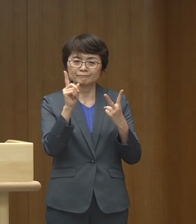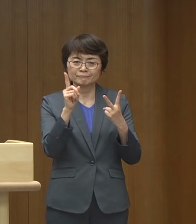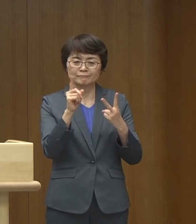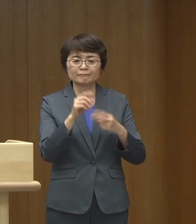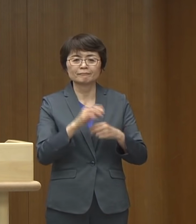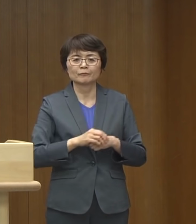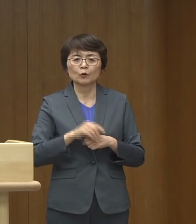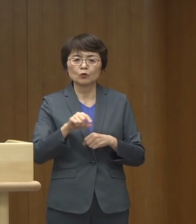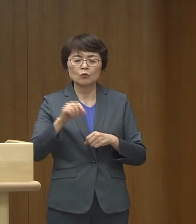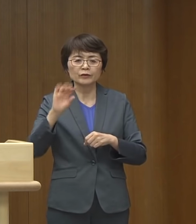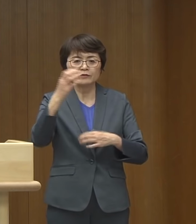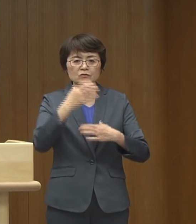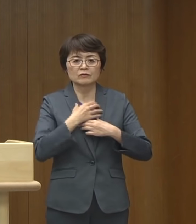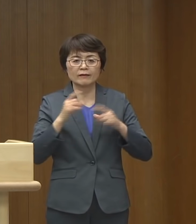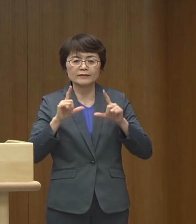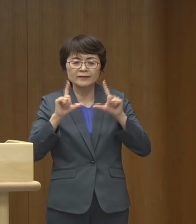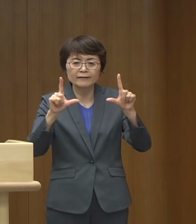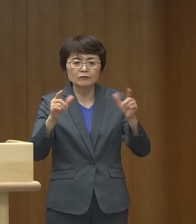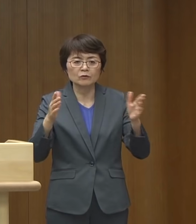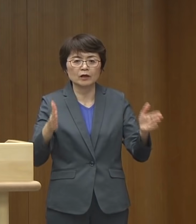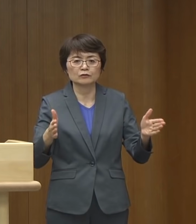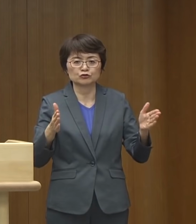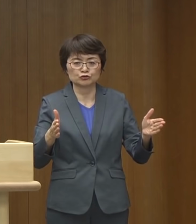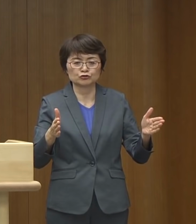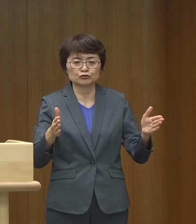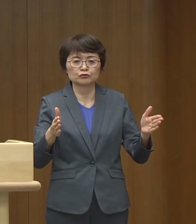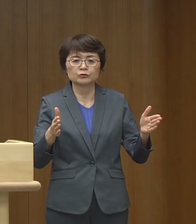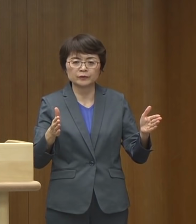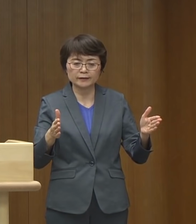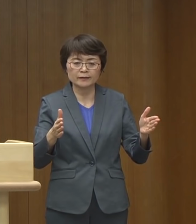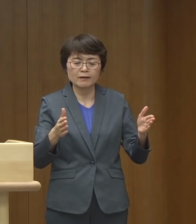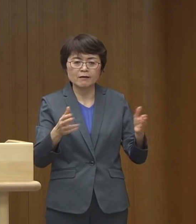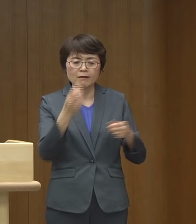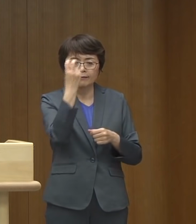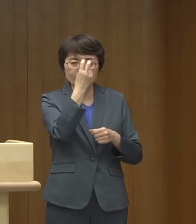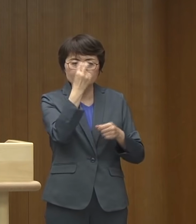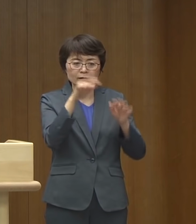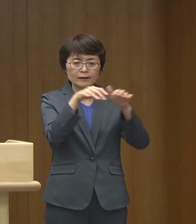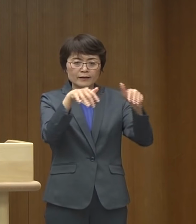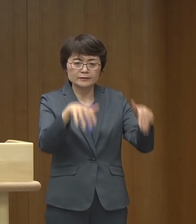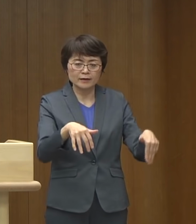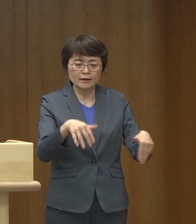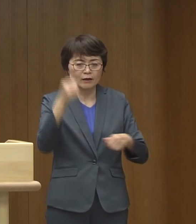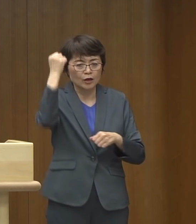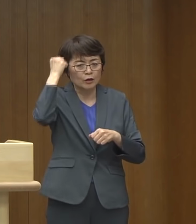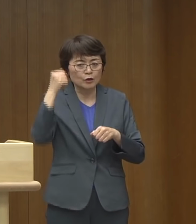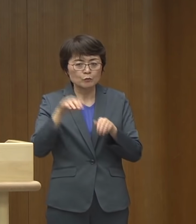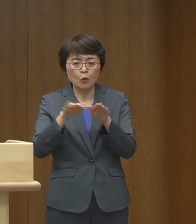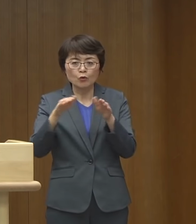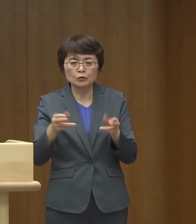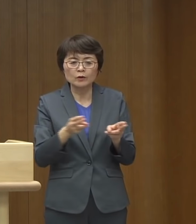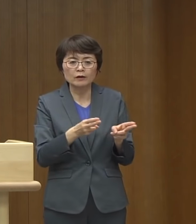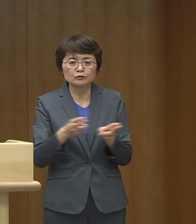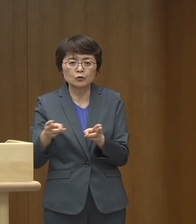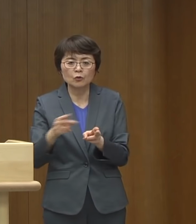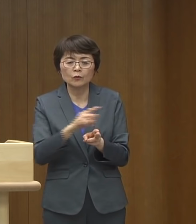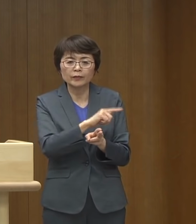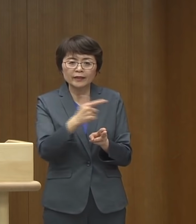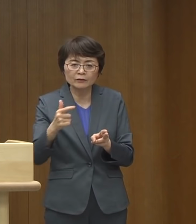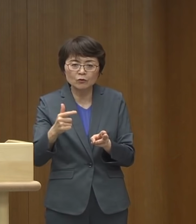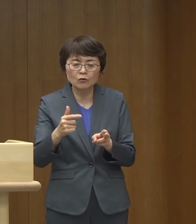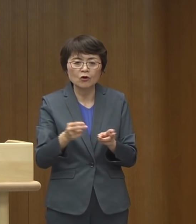急事態宣言の期間中に申し上げました検査の体制や病床の確保など必要な体制の